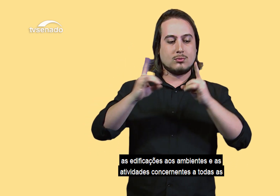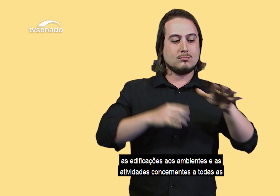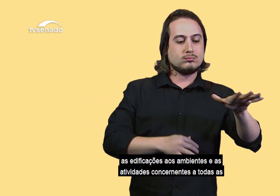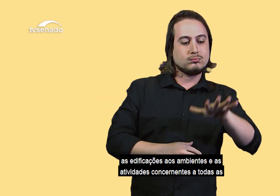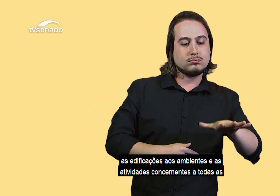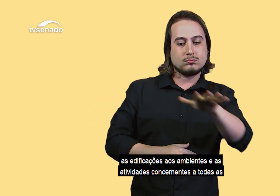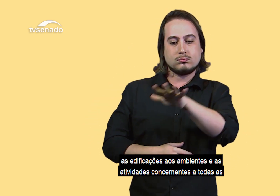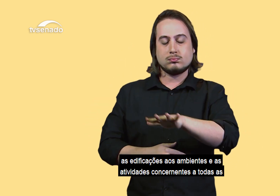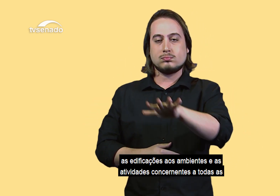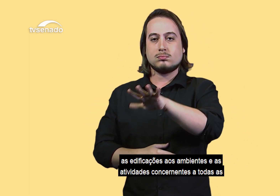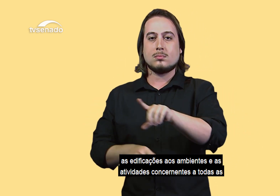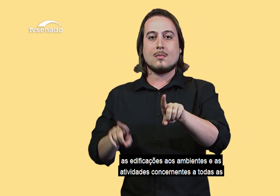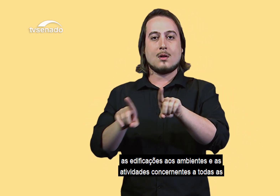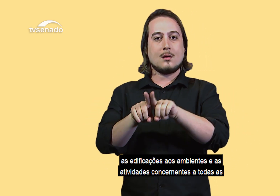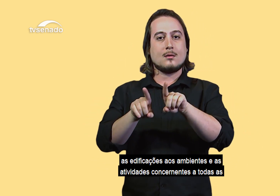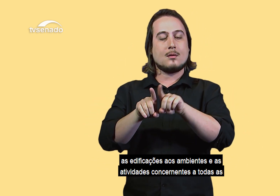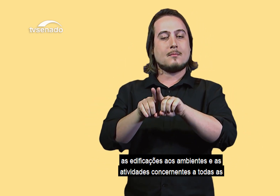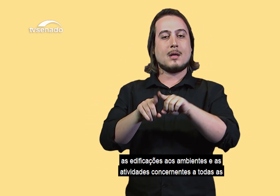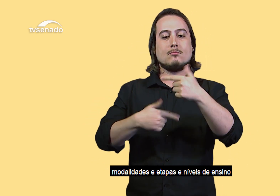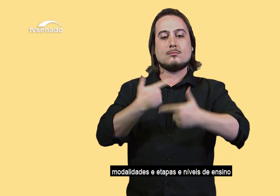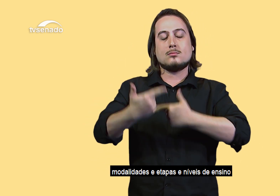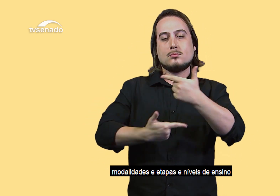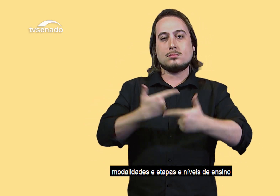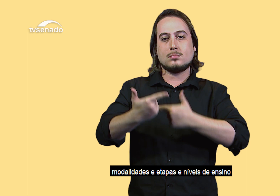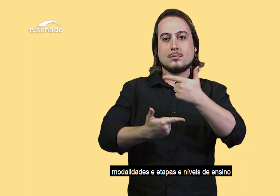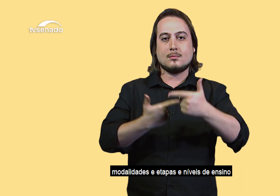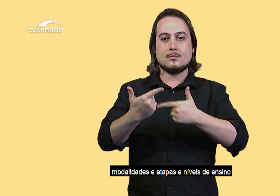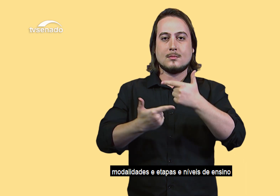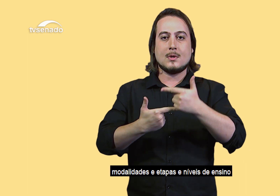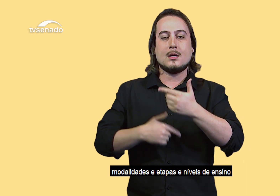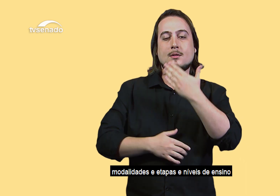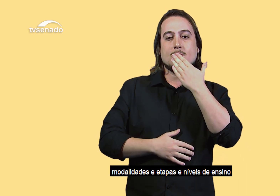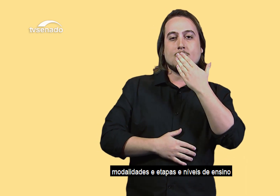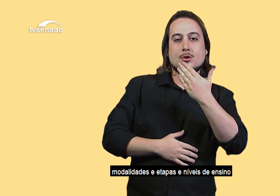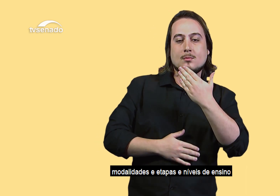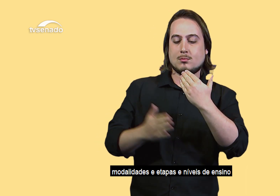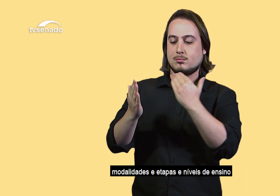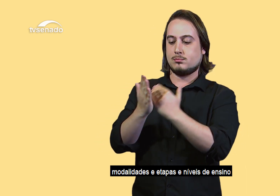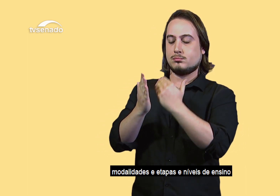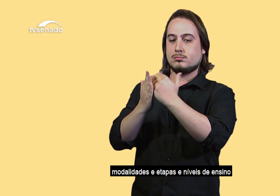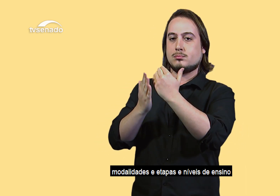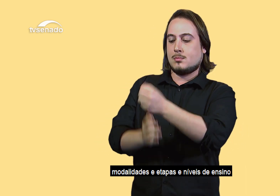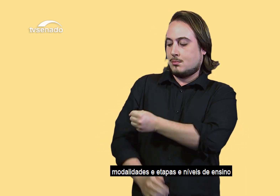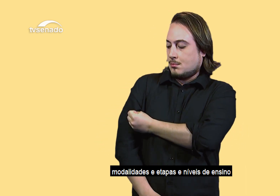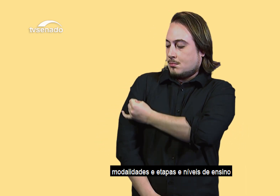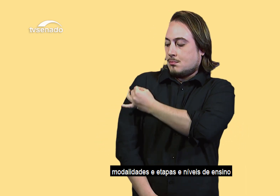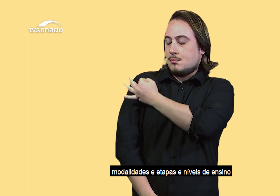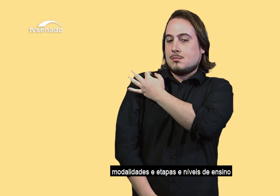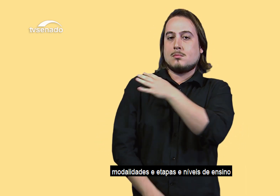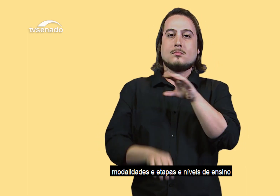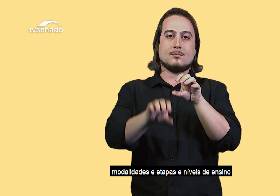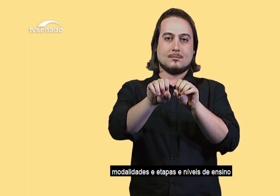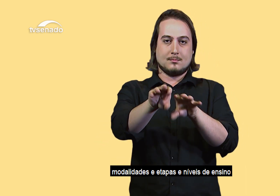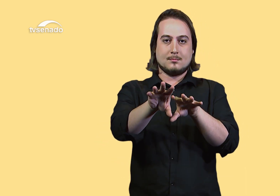e às atividades concernentes a todas as modalidades, etapas e níveis de ensino.